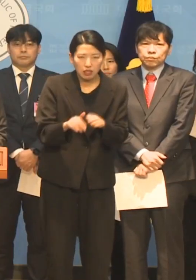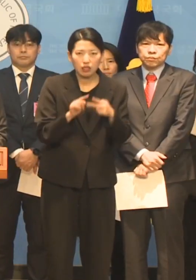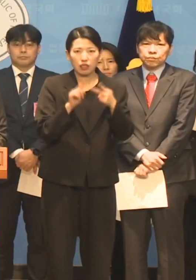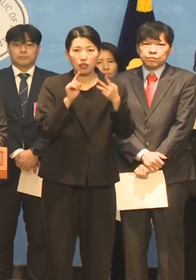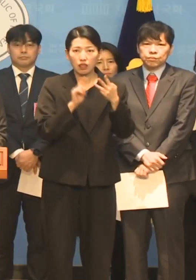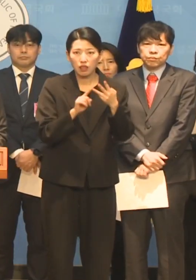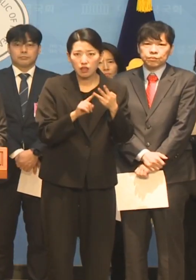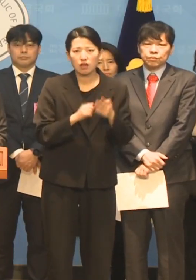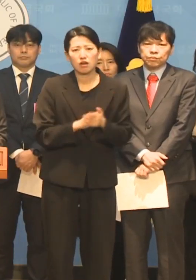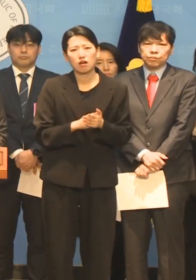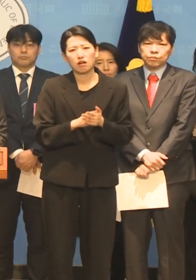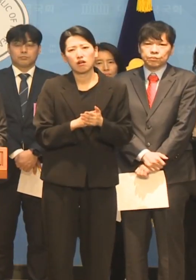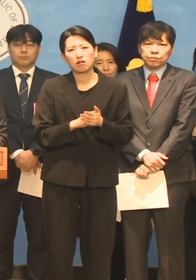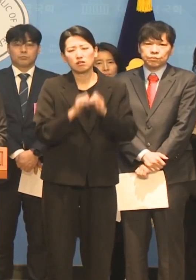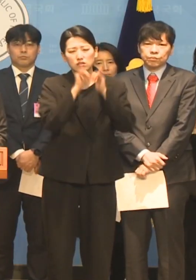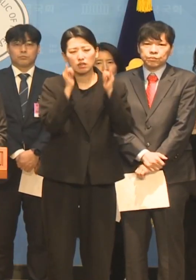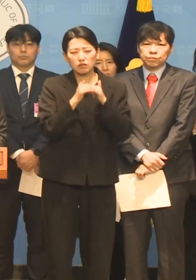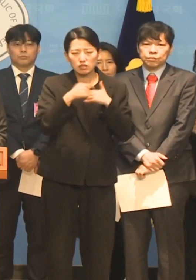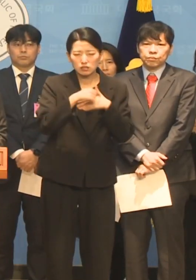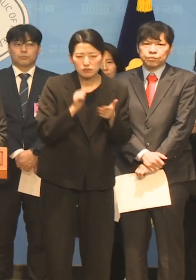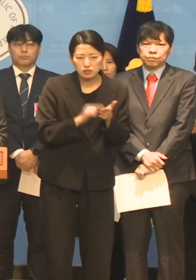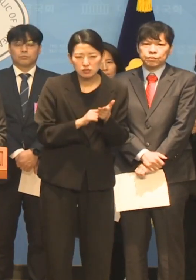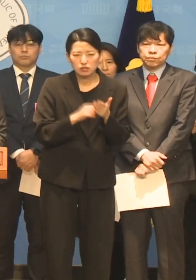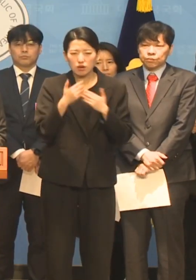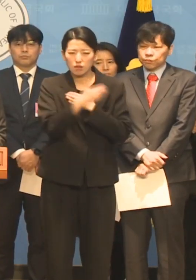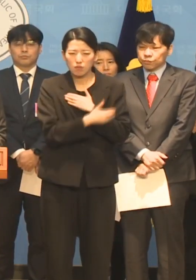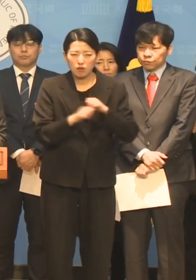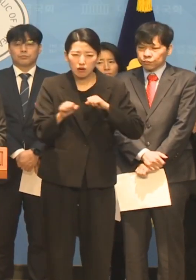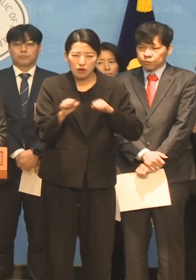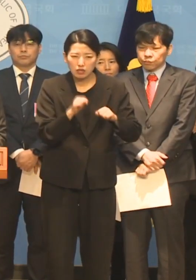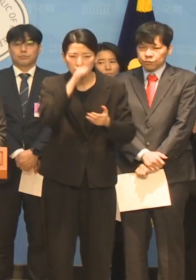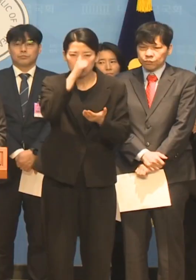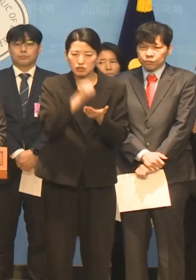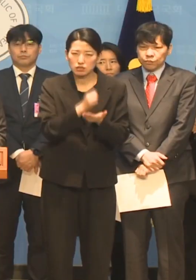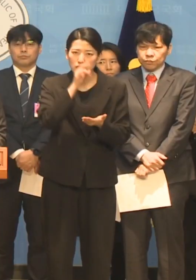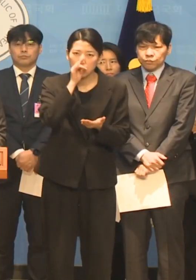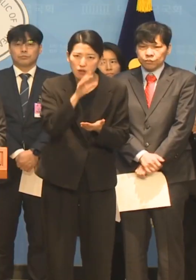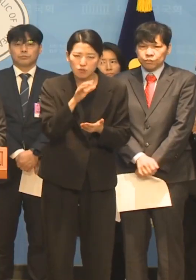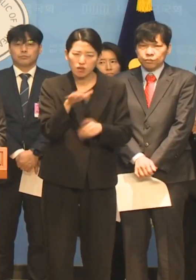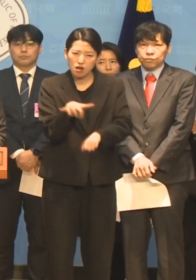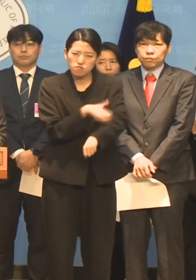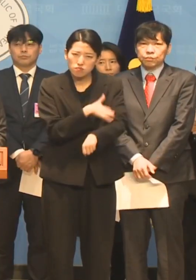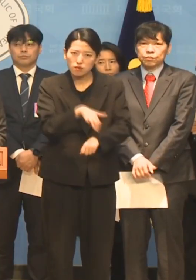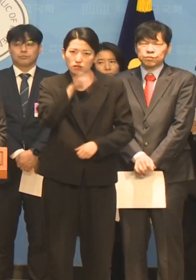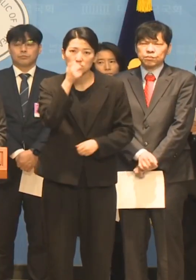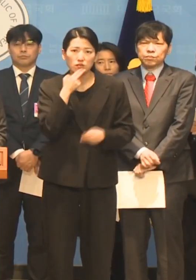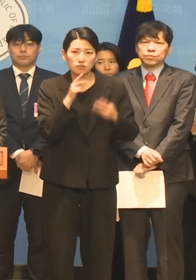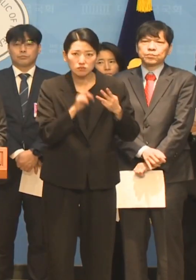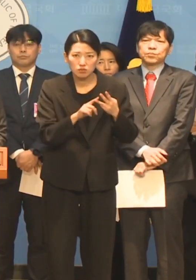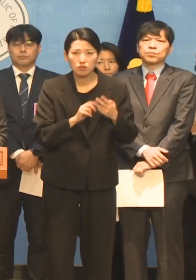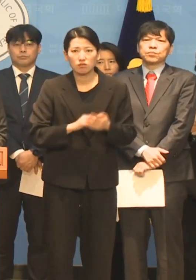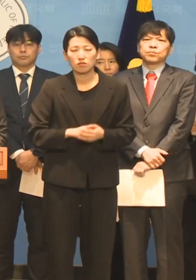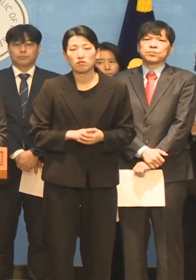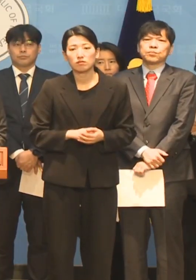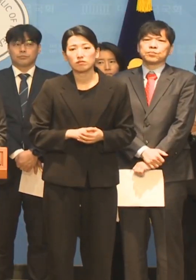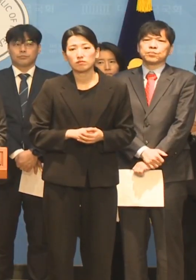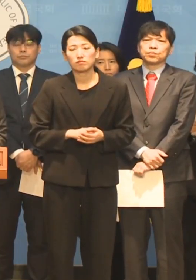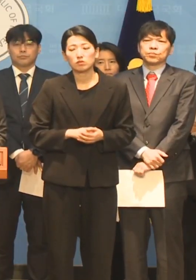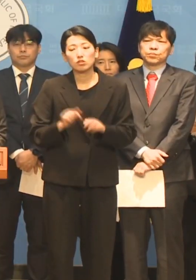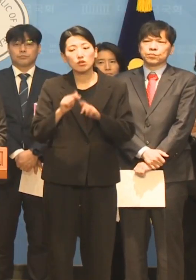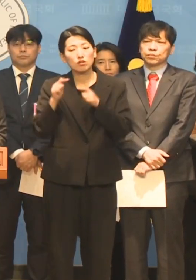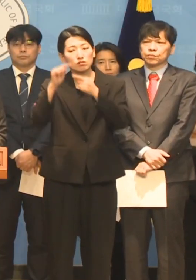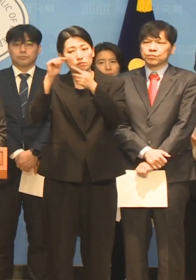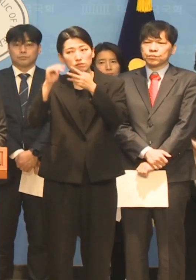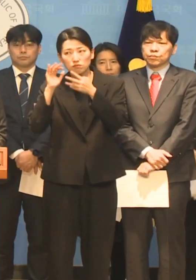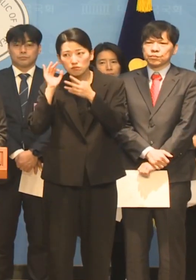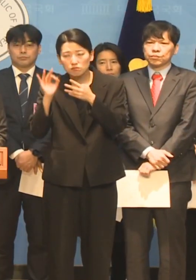물리적, 문화적, 사회 심리적 장애를 포함하는 사회적 불리함을 겪고 있는가. 임상적 근거를 통해서 우리는 이미